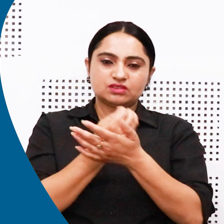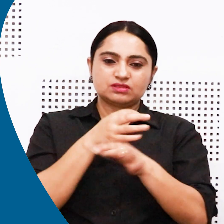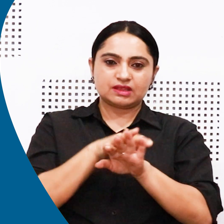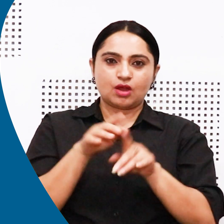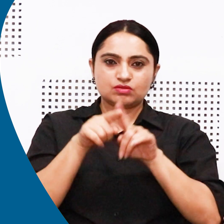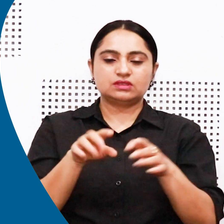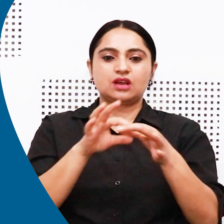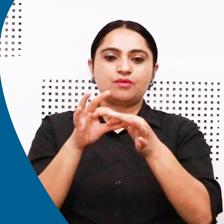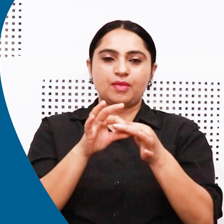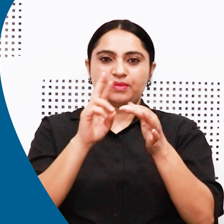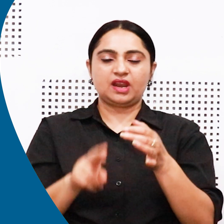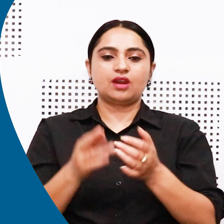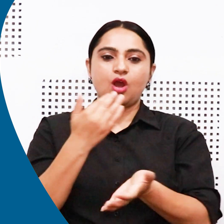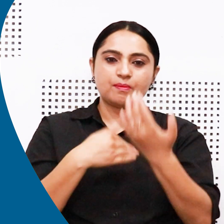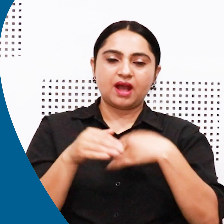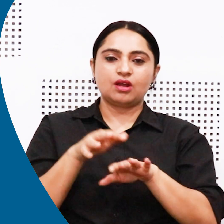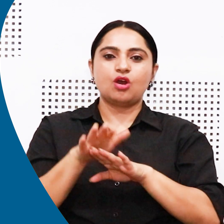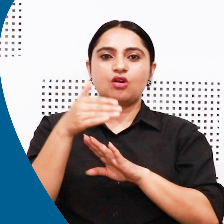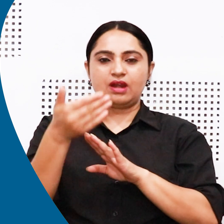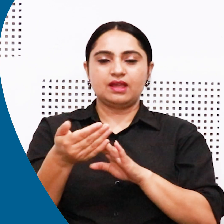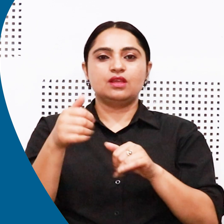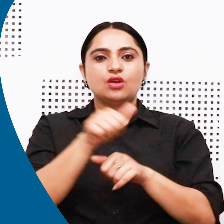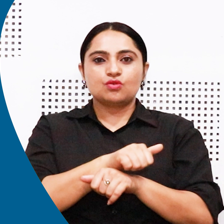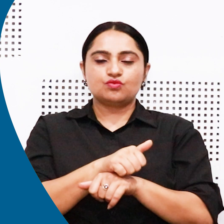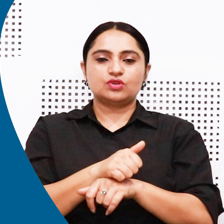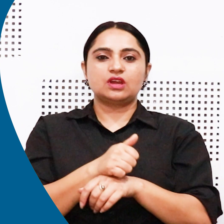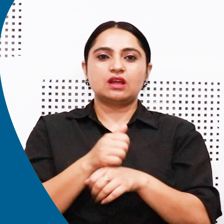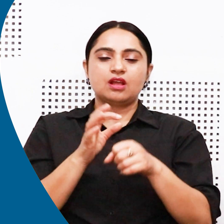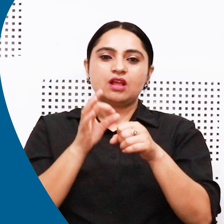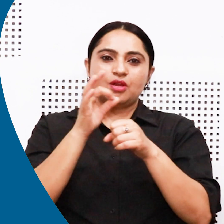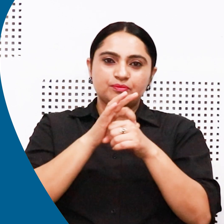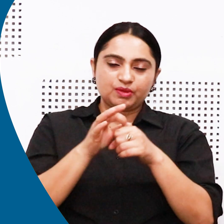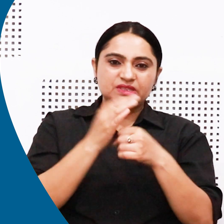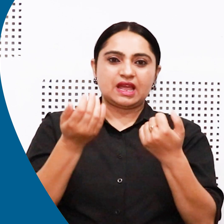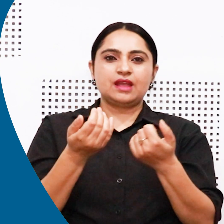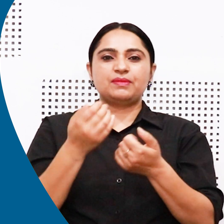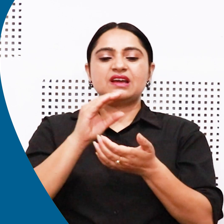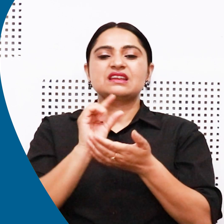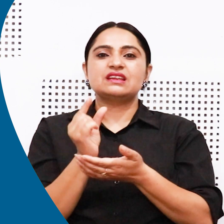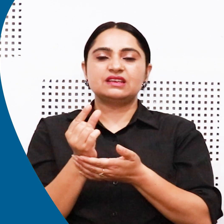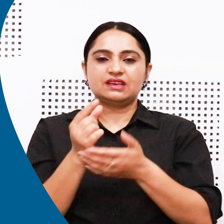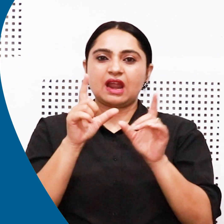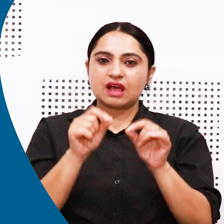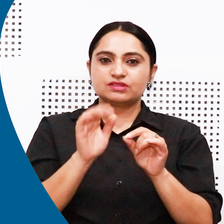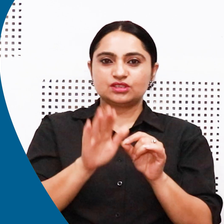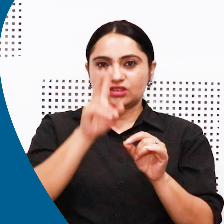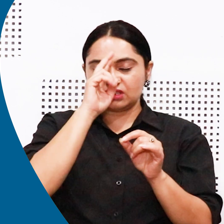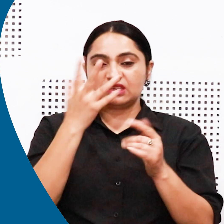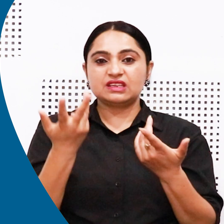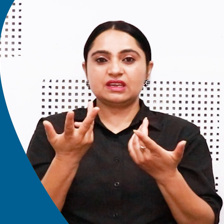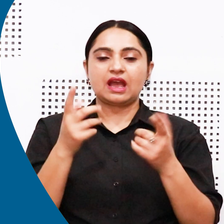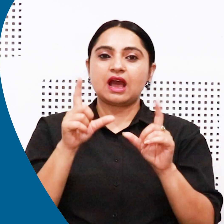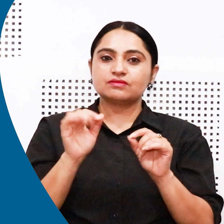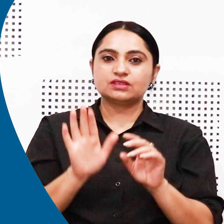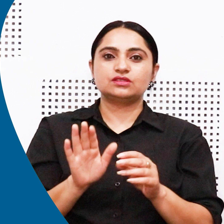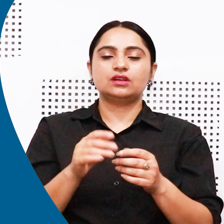मिलेर हामीले अपाङ्गहरूलाई उनीहरूको व्यवसायमा बुस्टअप हुनको लागि बिउ पुँजीको रूपमा उहाँहरूलाई जे चाहिएको, जस्तै फ्रिज भयो, किराना